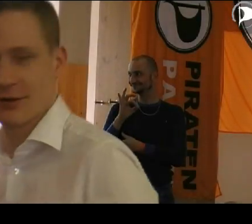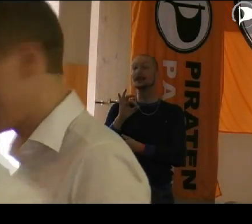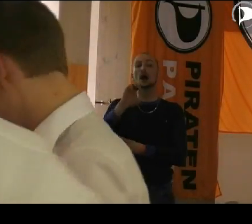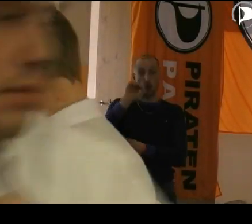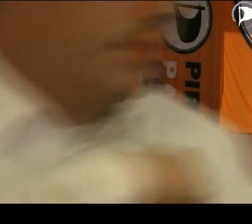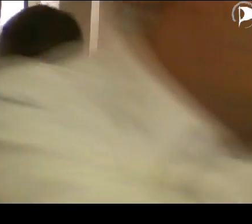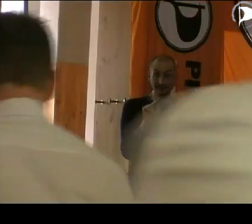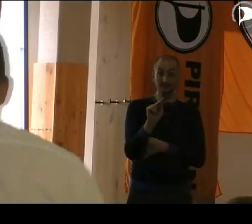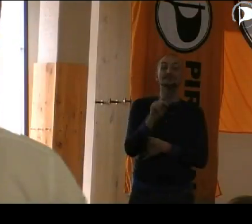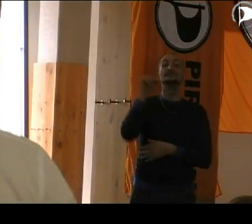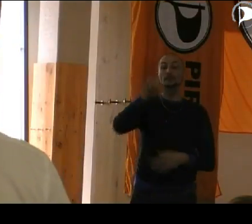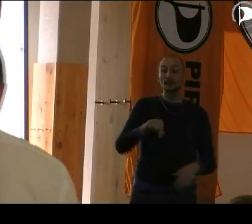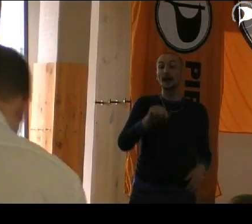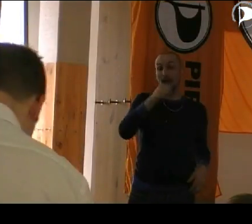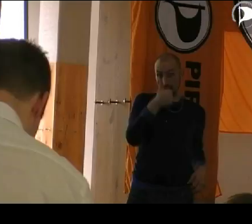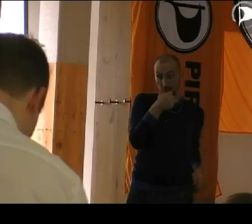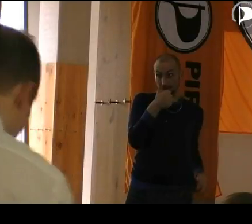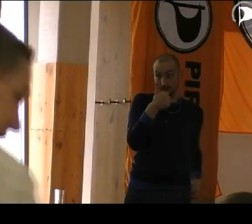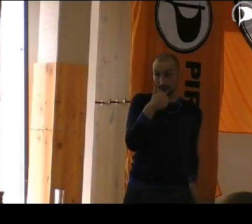ich habe